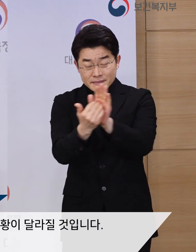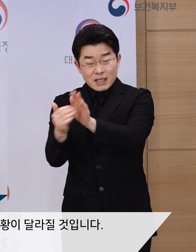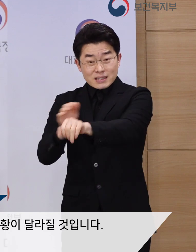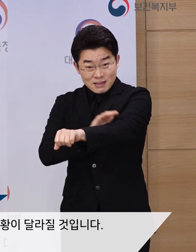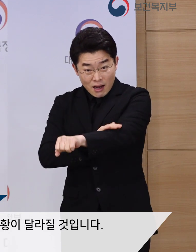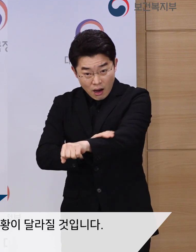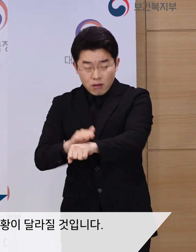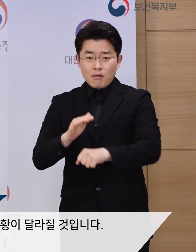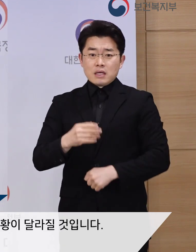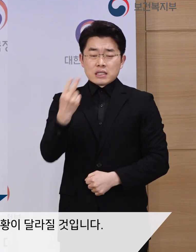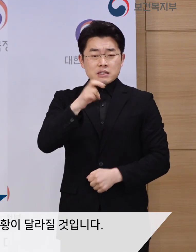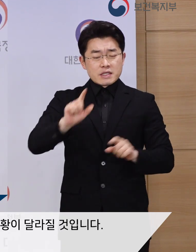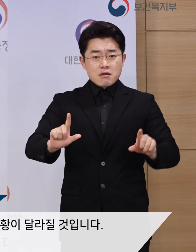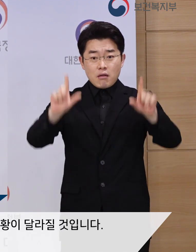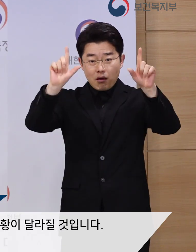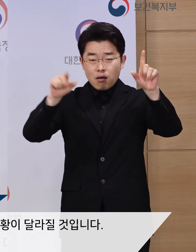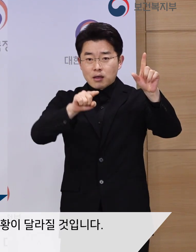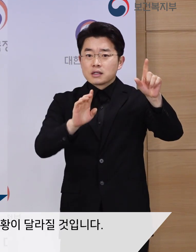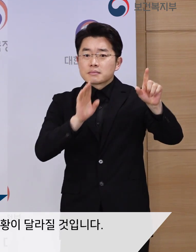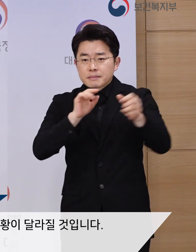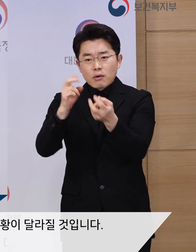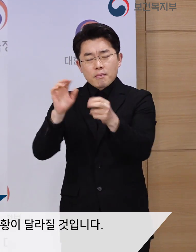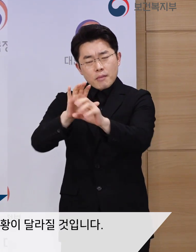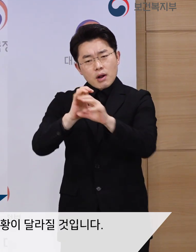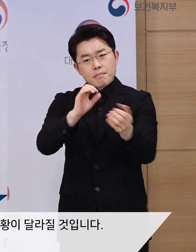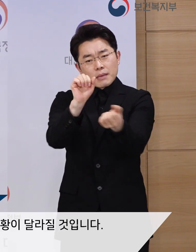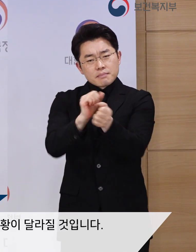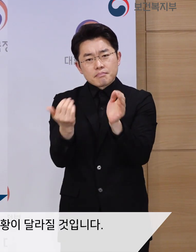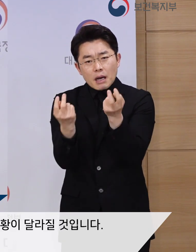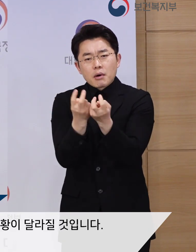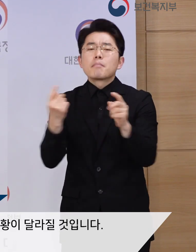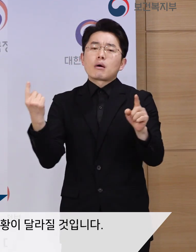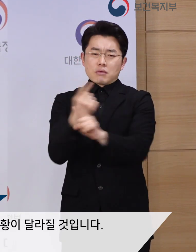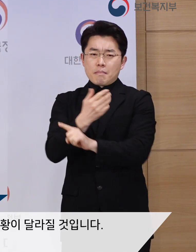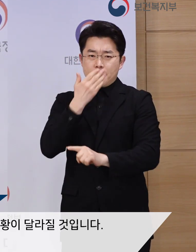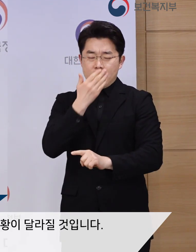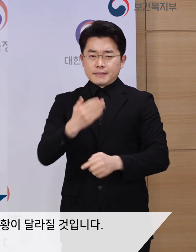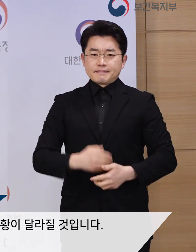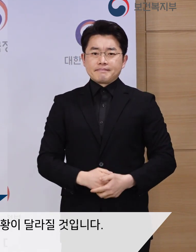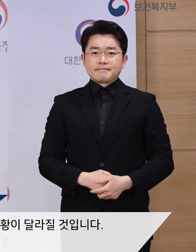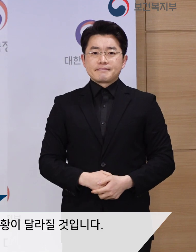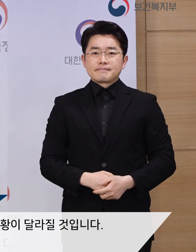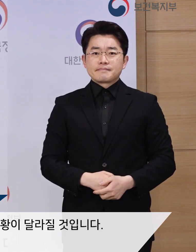나가느냐에 따라 2021년 새해 상황이 달라질 것입니다.